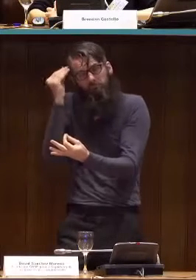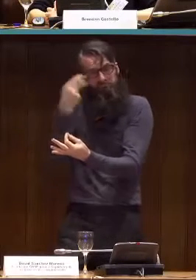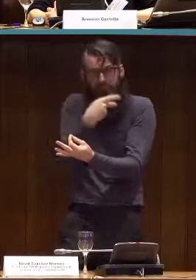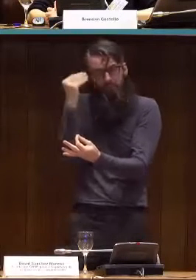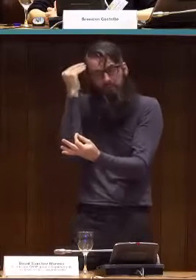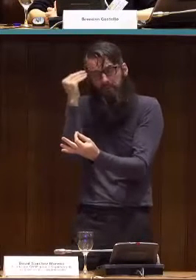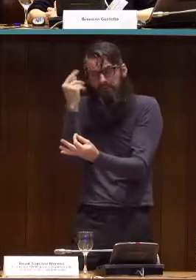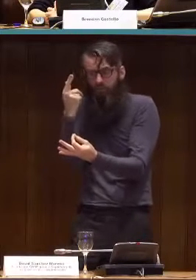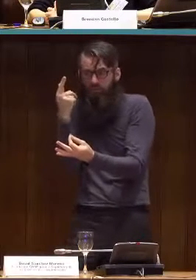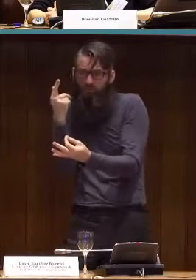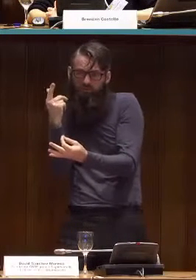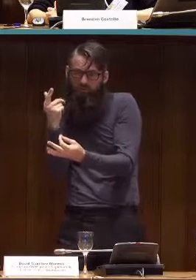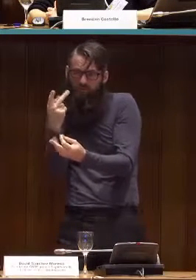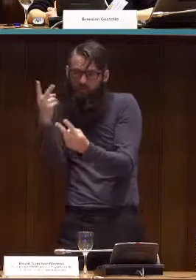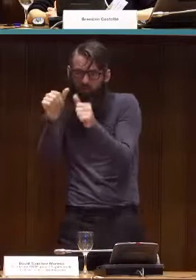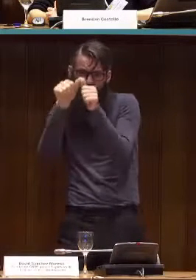LSE.